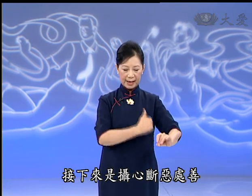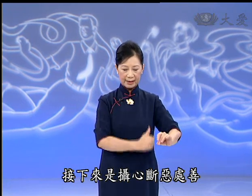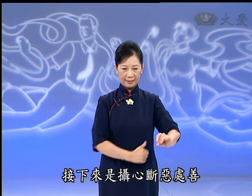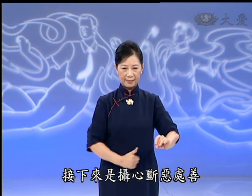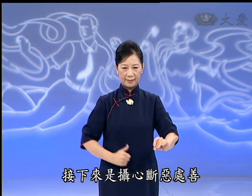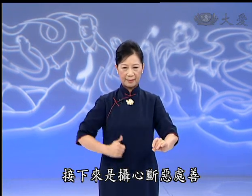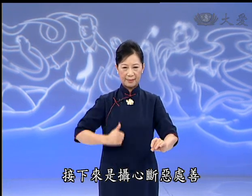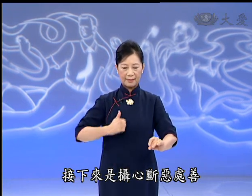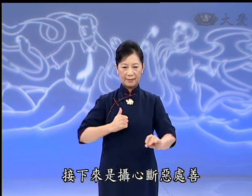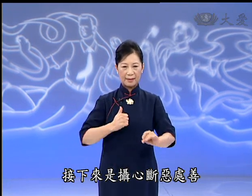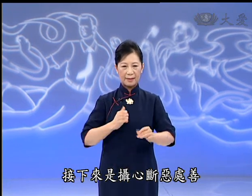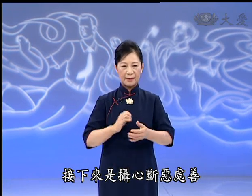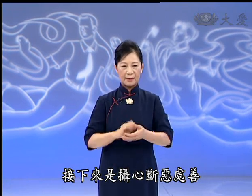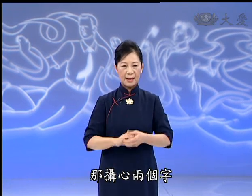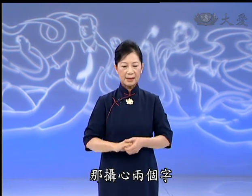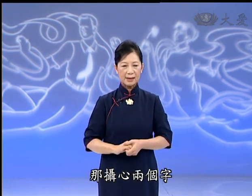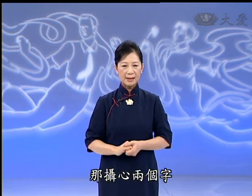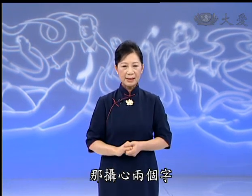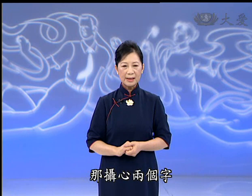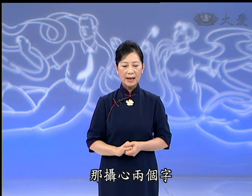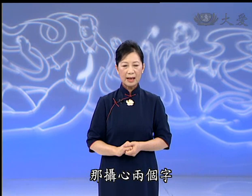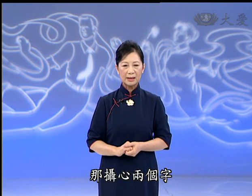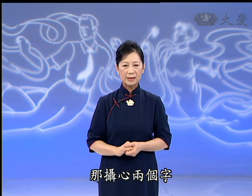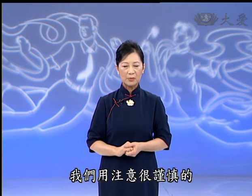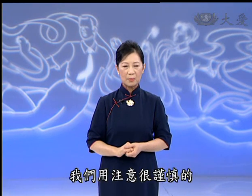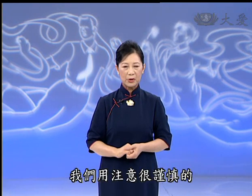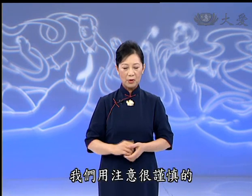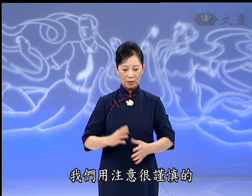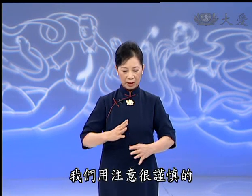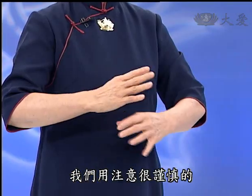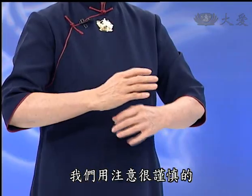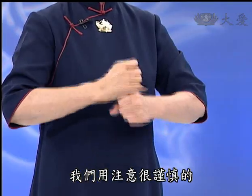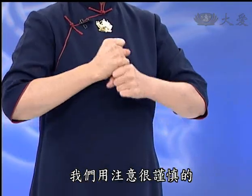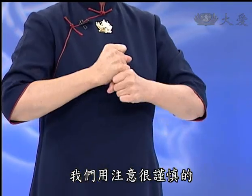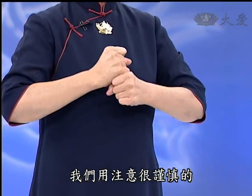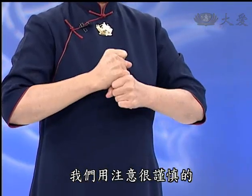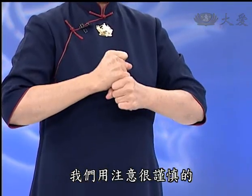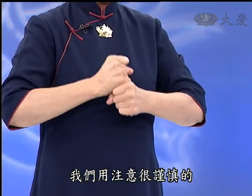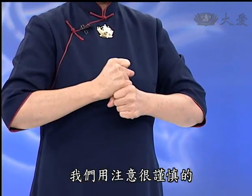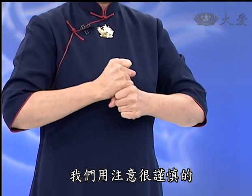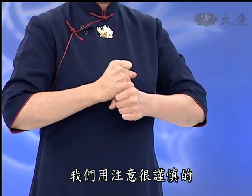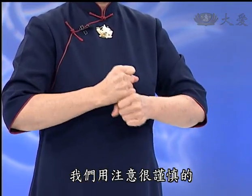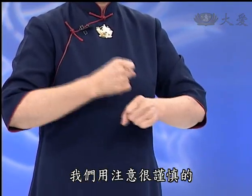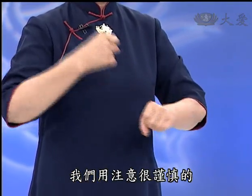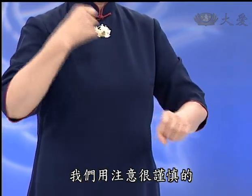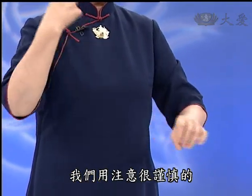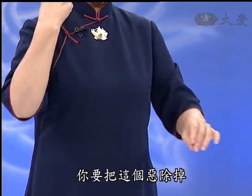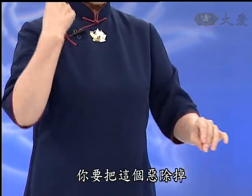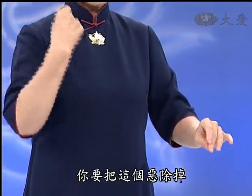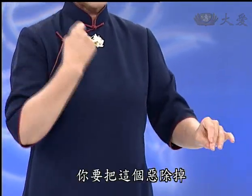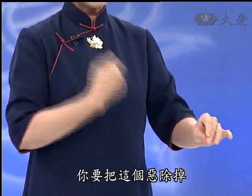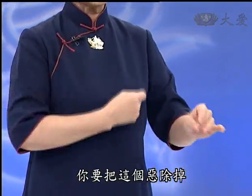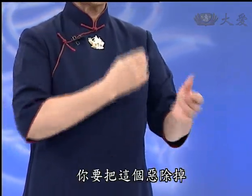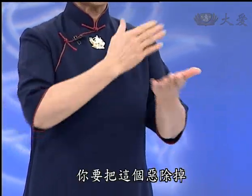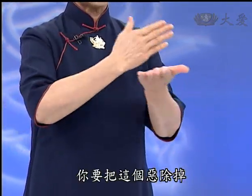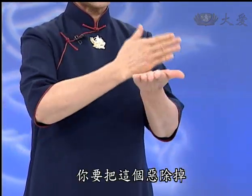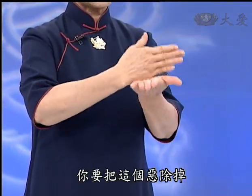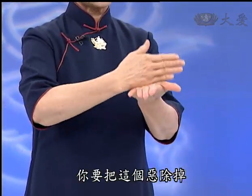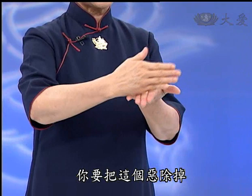散，那色心两个字我们用注意很谨慎的，你要把这个二除